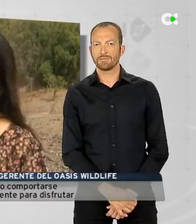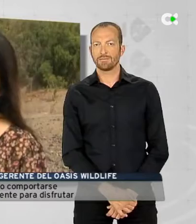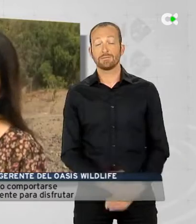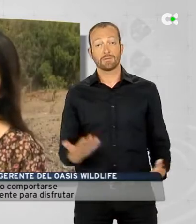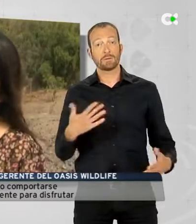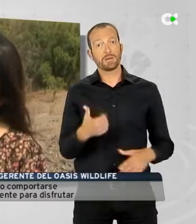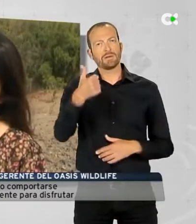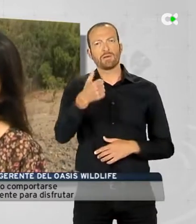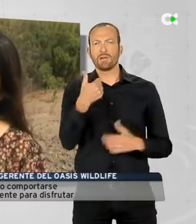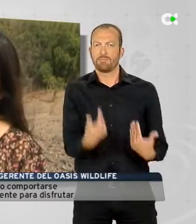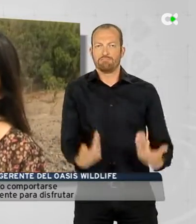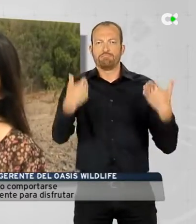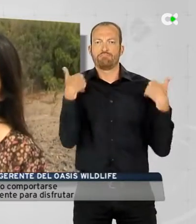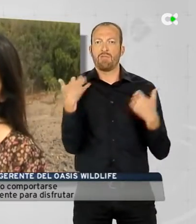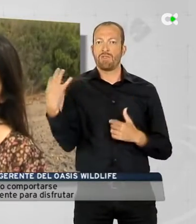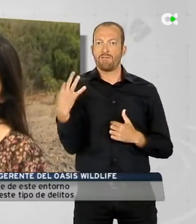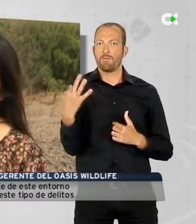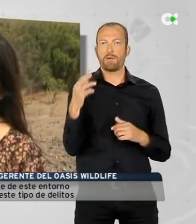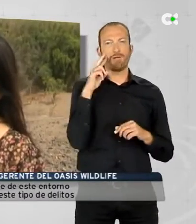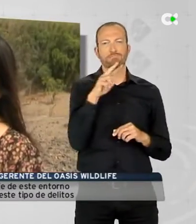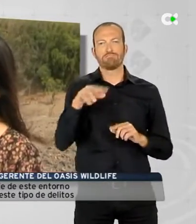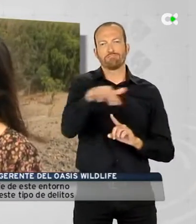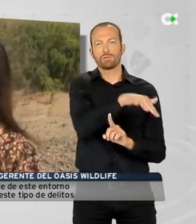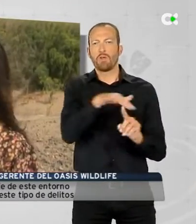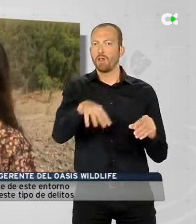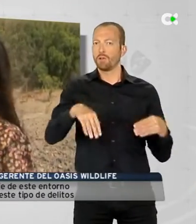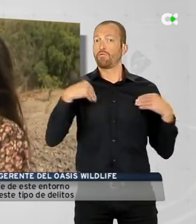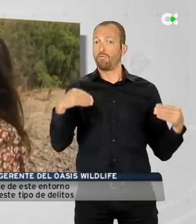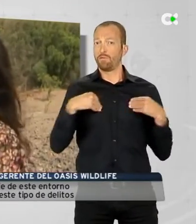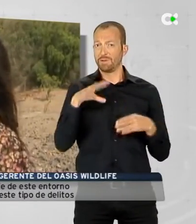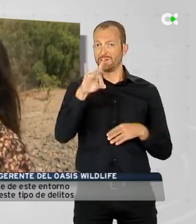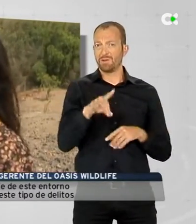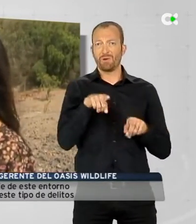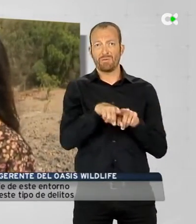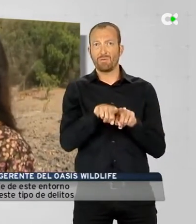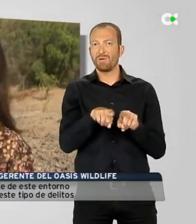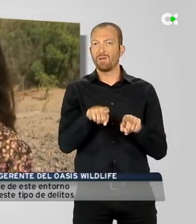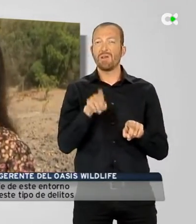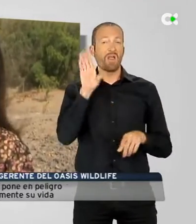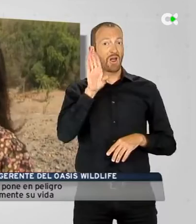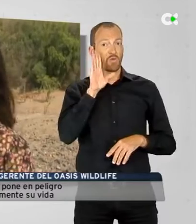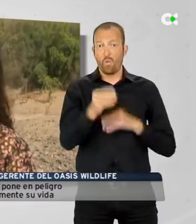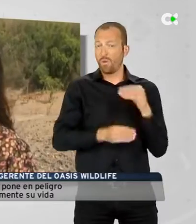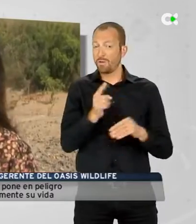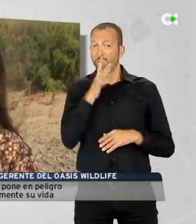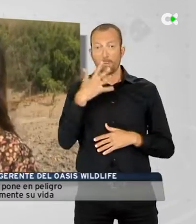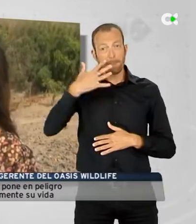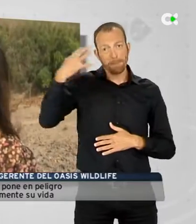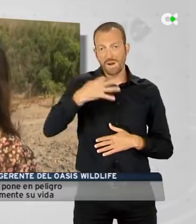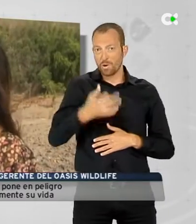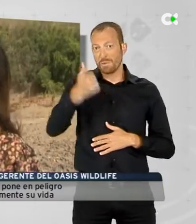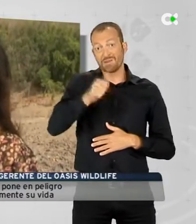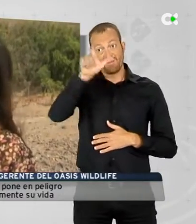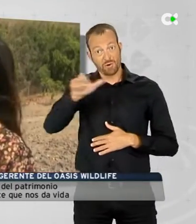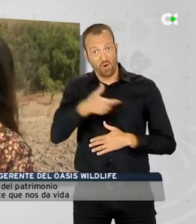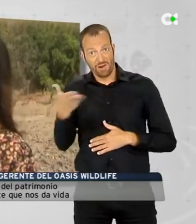Sobre todo comportarse responsablemente para disfrutar de este paraje y este entorno y no cometer este tipo de delitos que al final ponen en peligro principalmente su